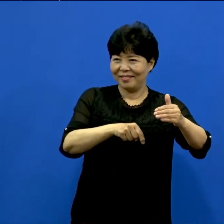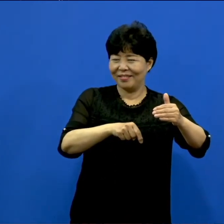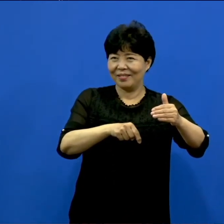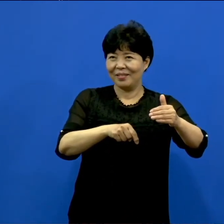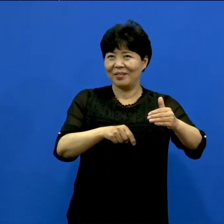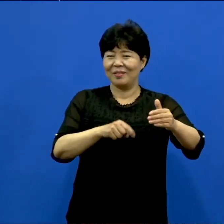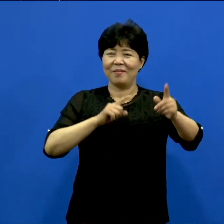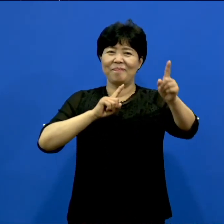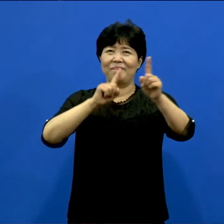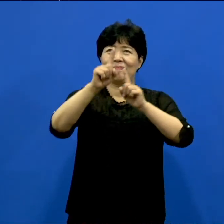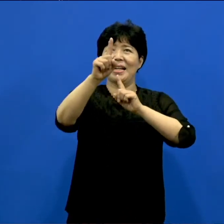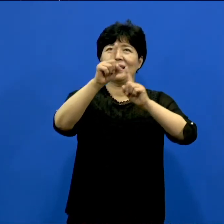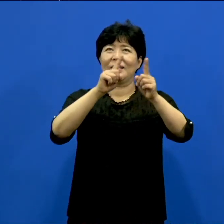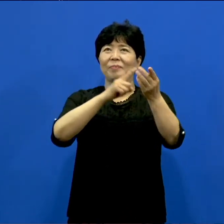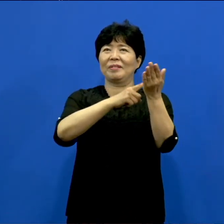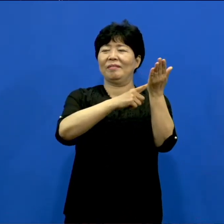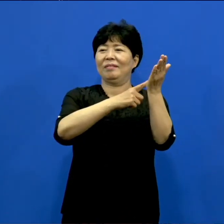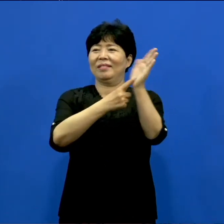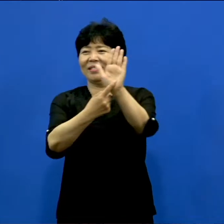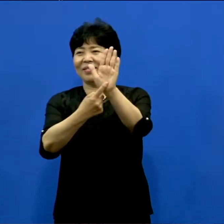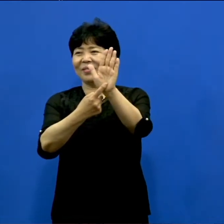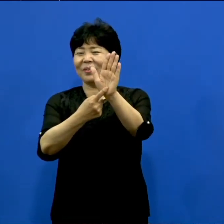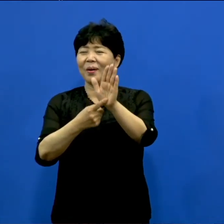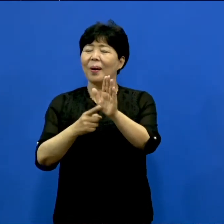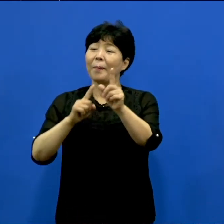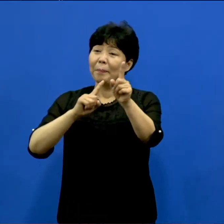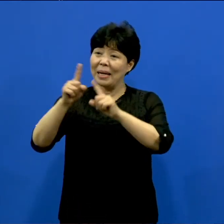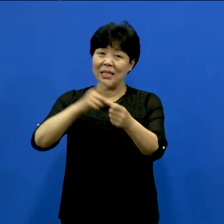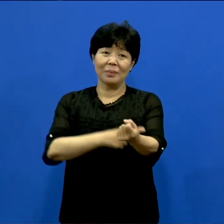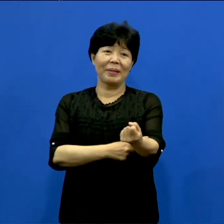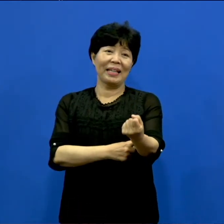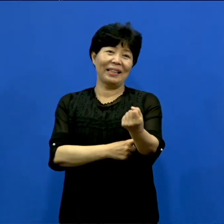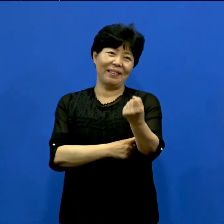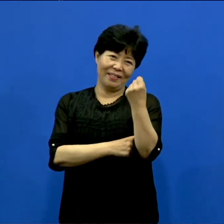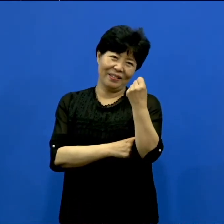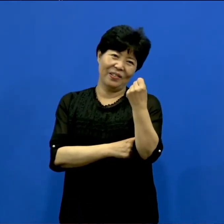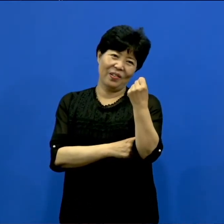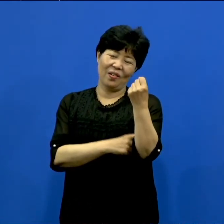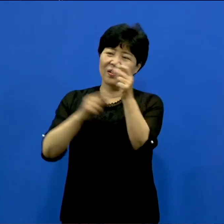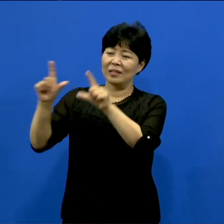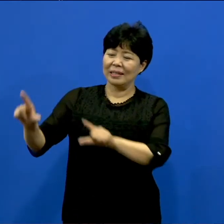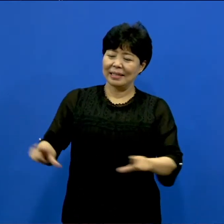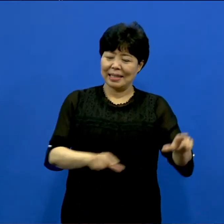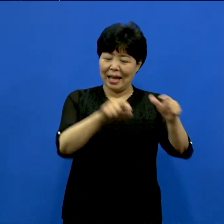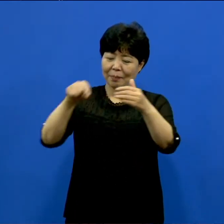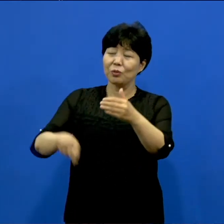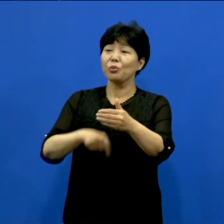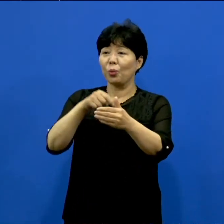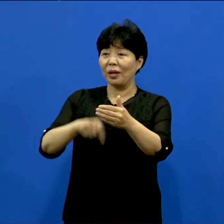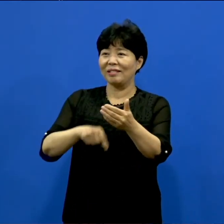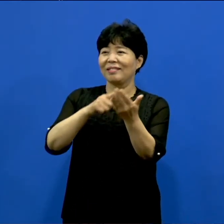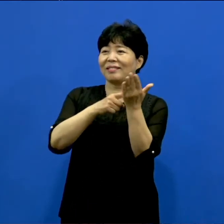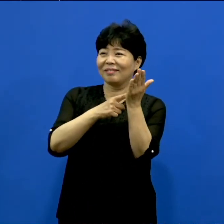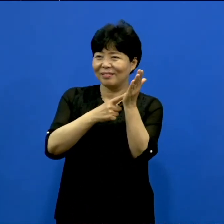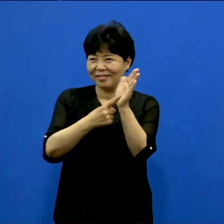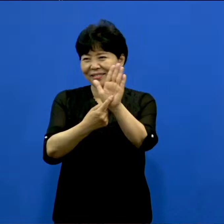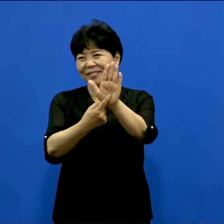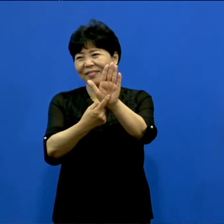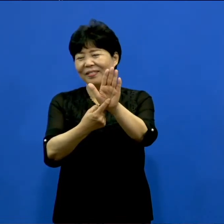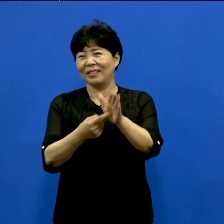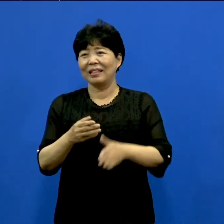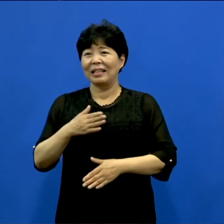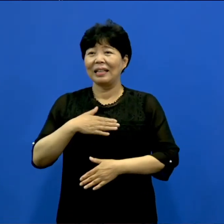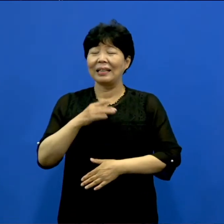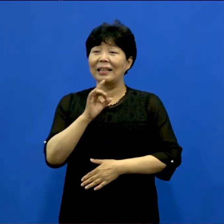말씀이 말씀되게 하는 말씀의 능력이 내 삶을 통해 드러날 때 이제